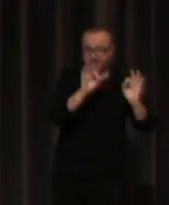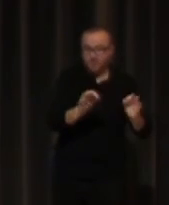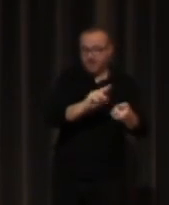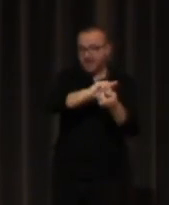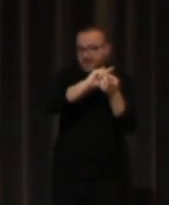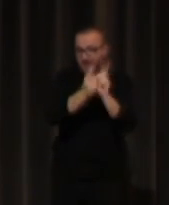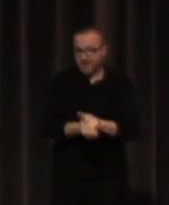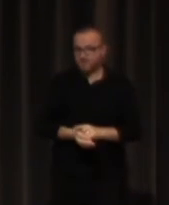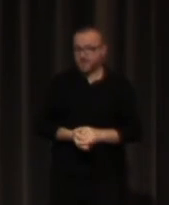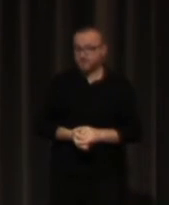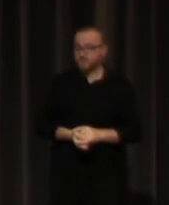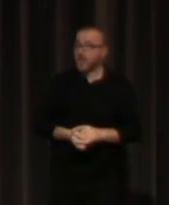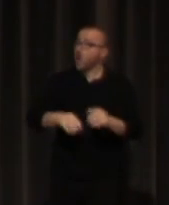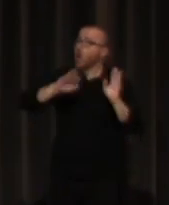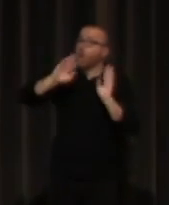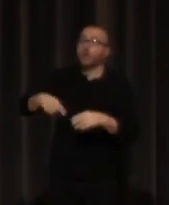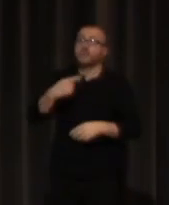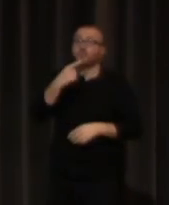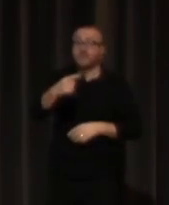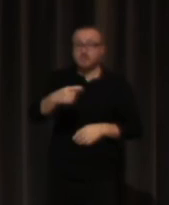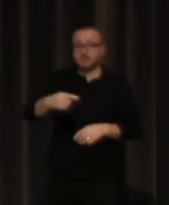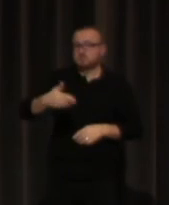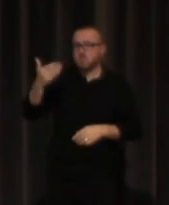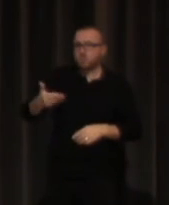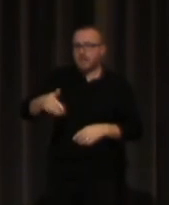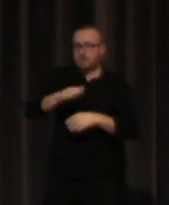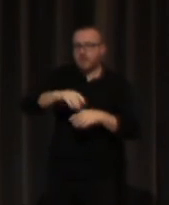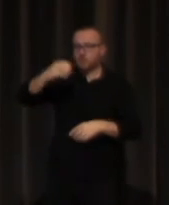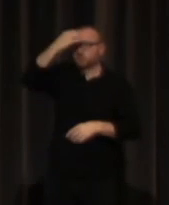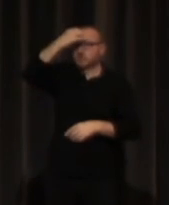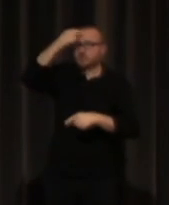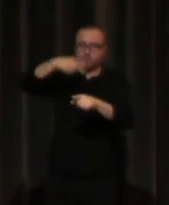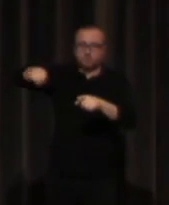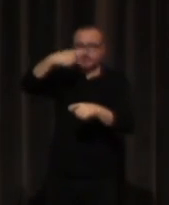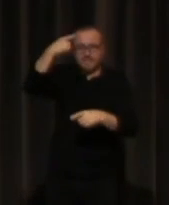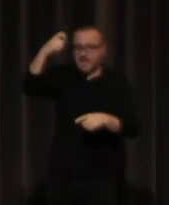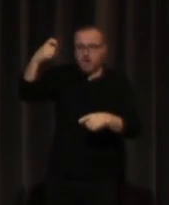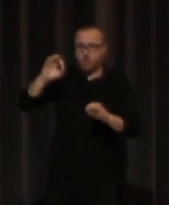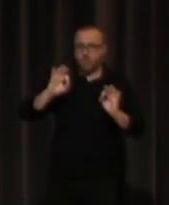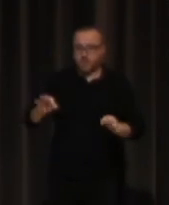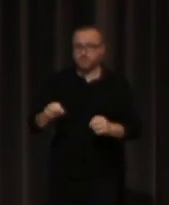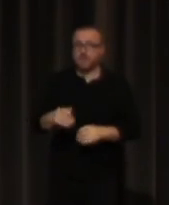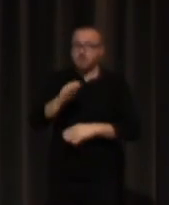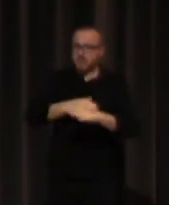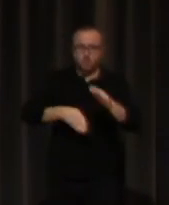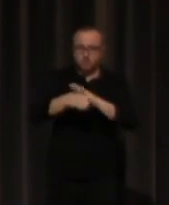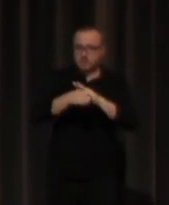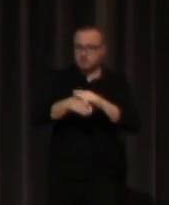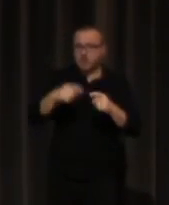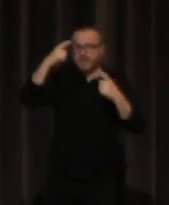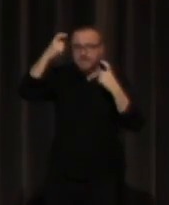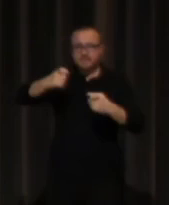podríem retenir, sobretot, dues nocions, dos consells, si voleu, per tirar endavant i poder